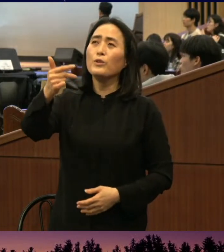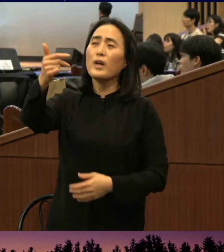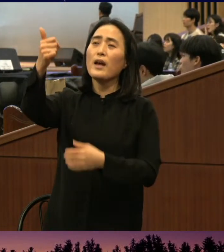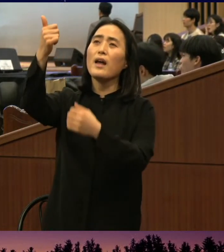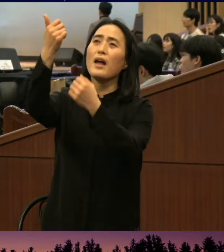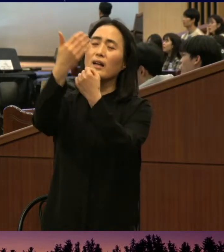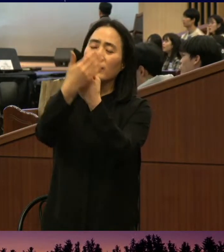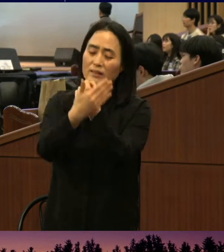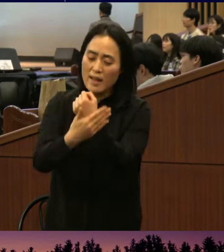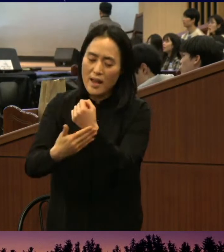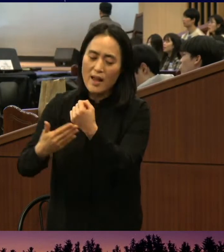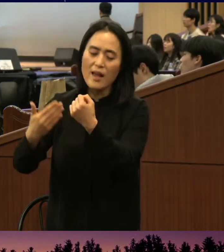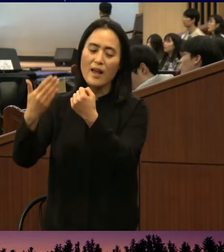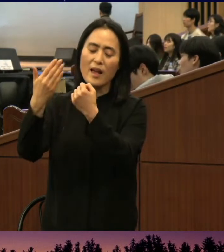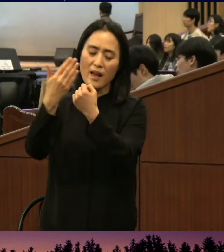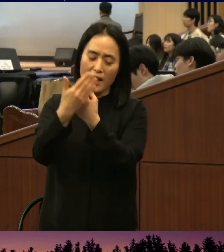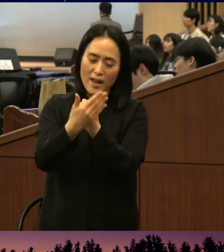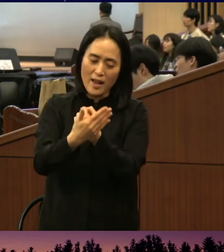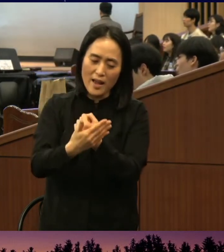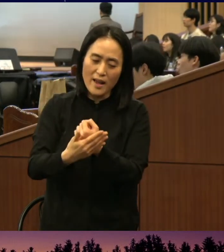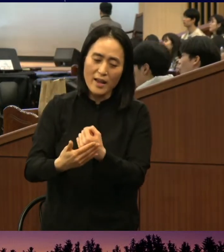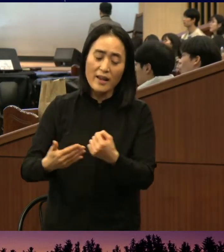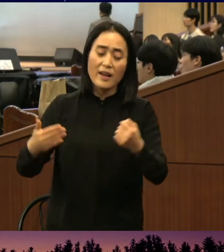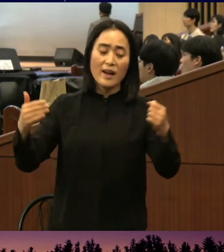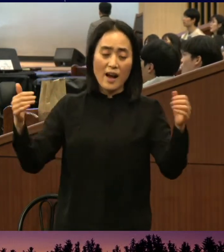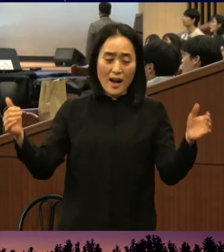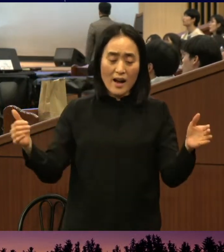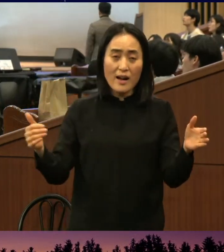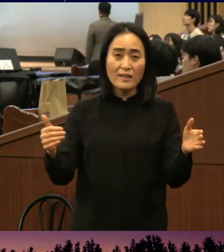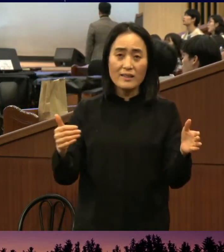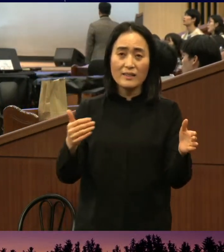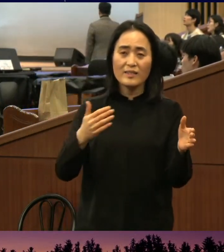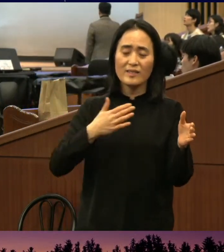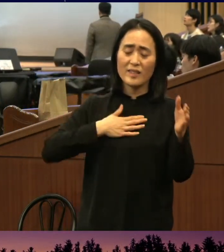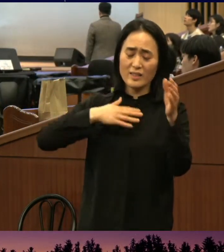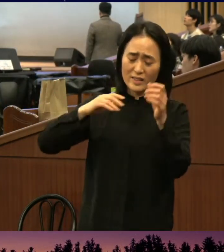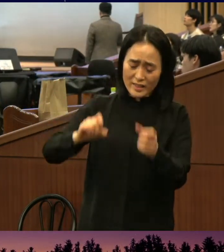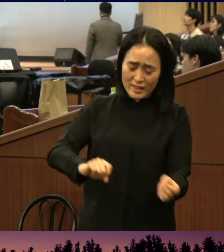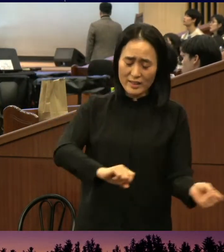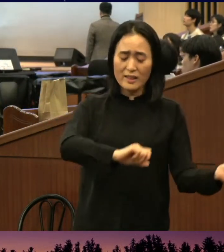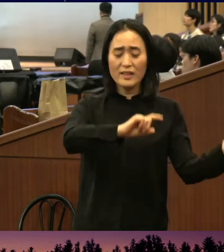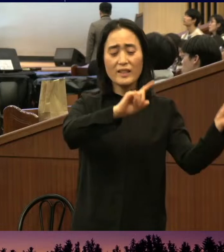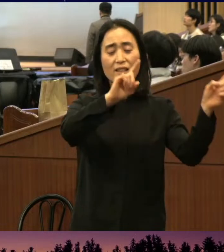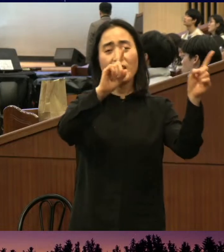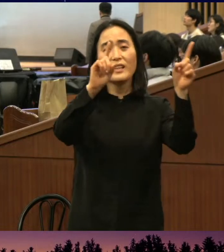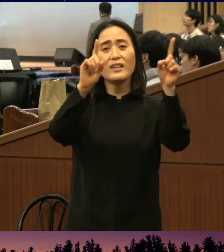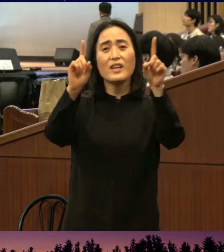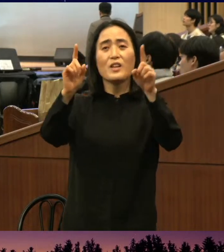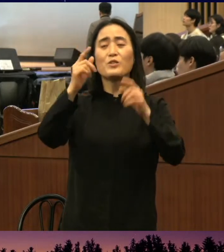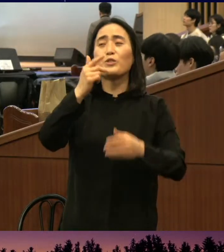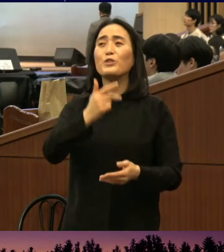주의 은혜 날 살리신